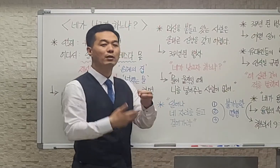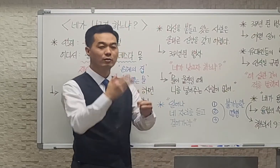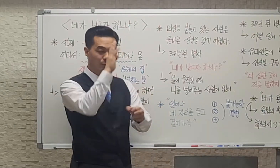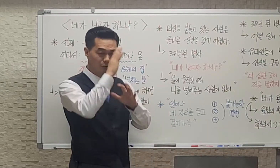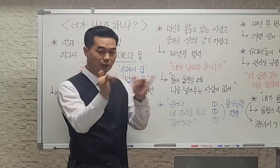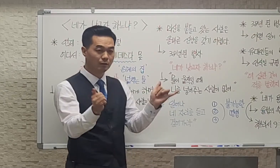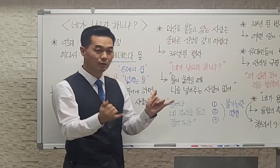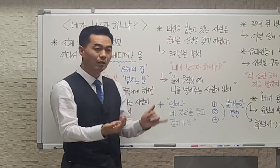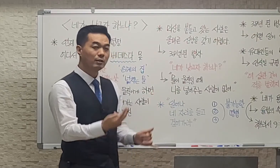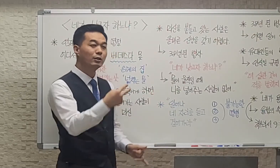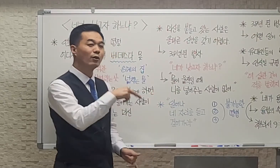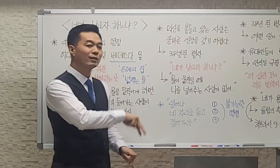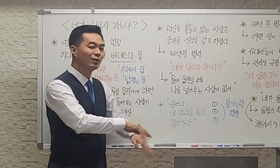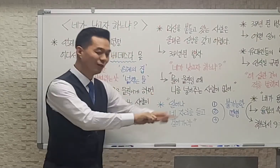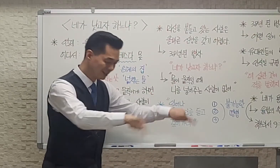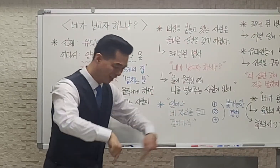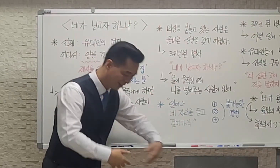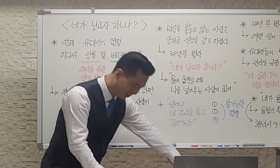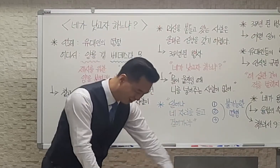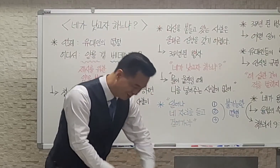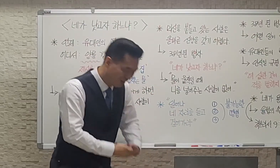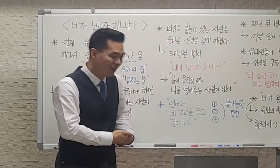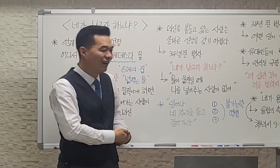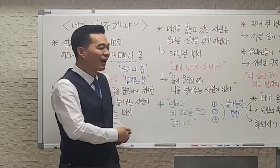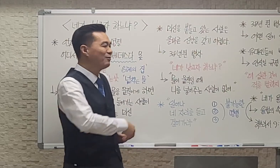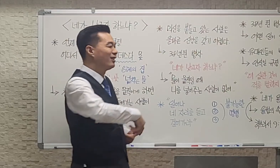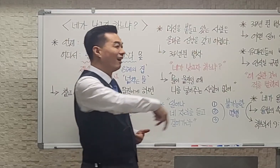된 병자는 일어나서 자리를 들고 갑니다.